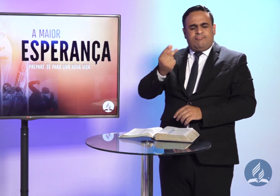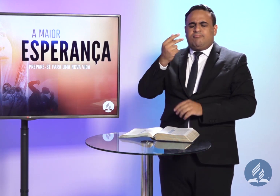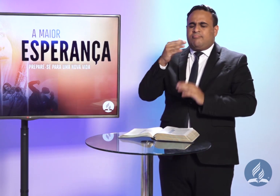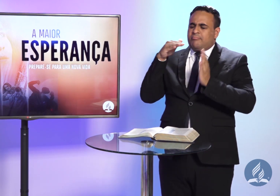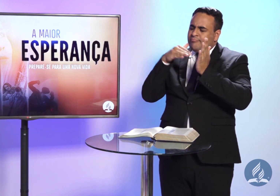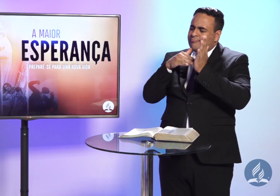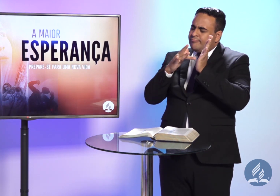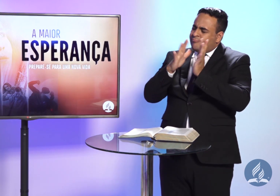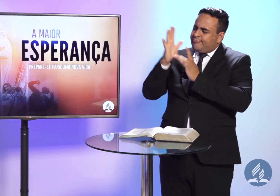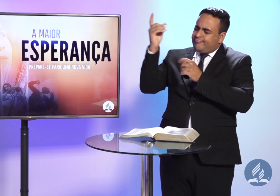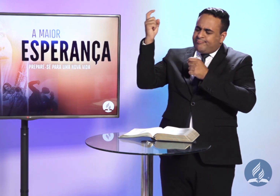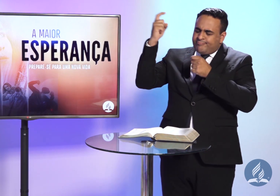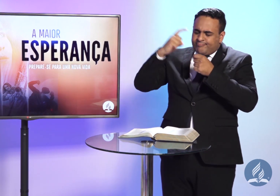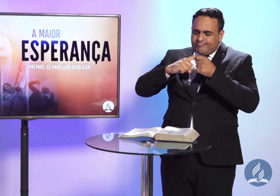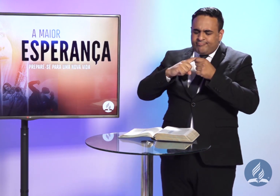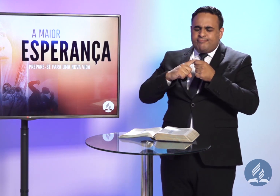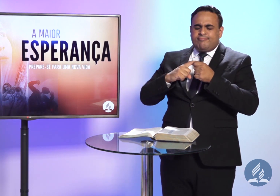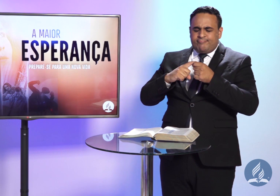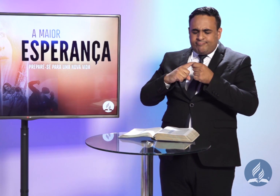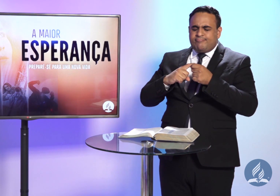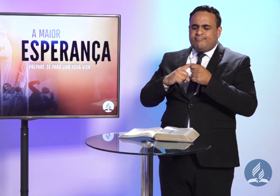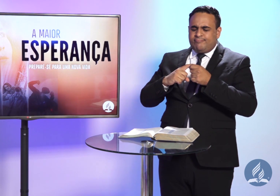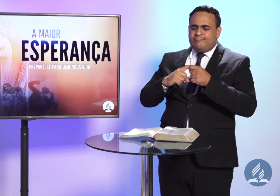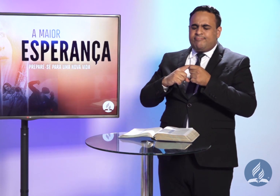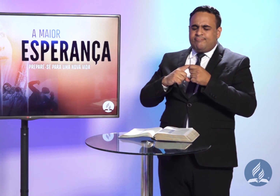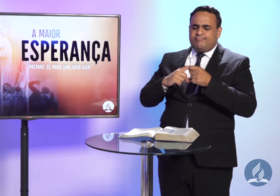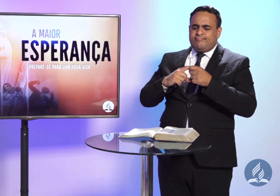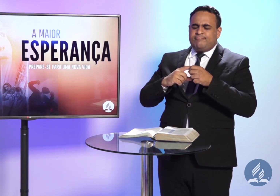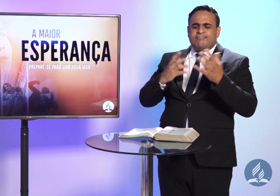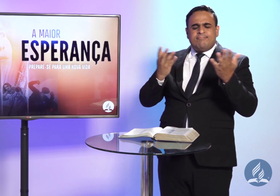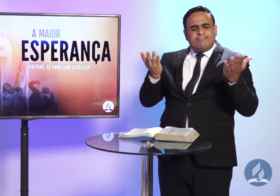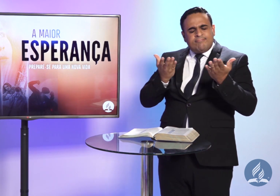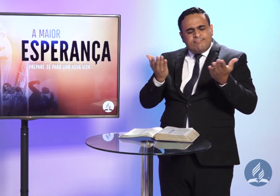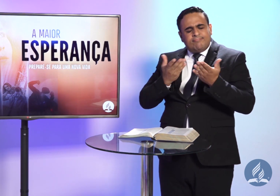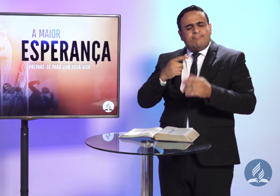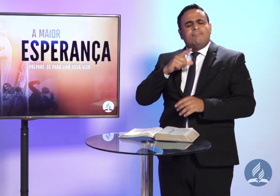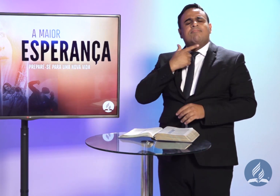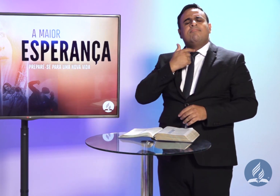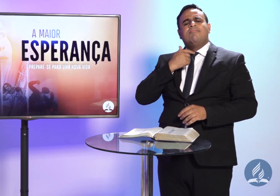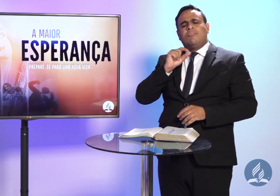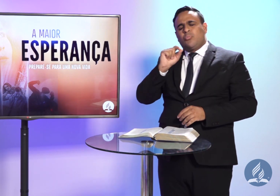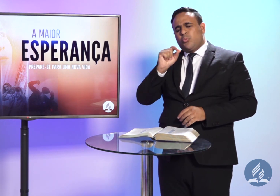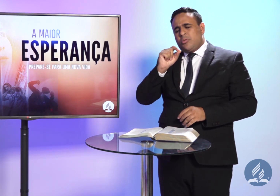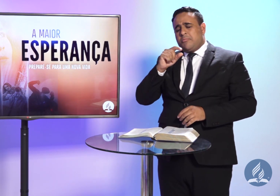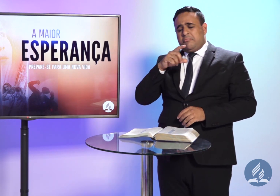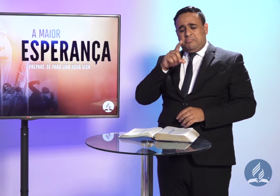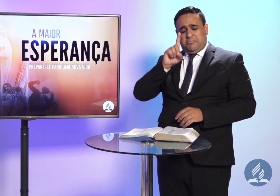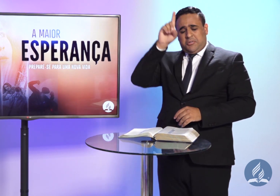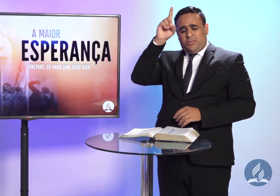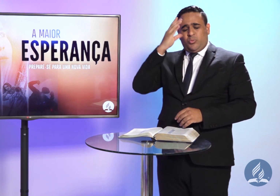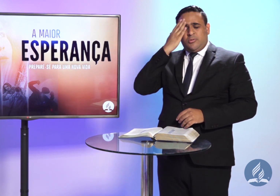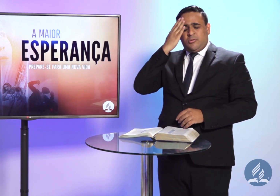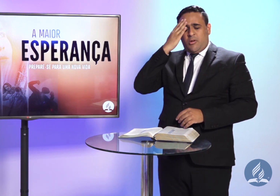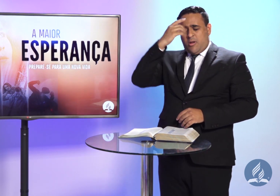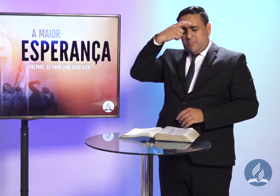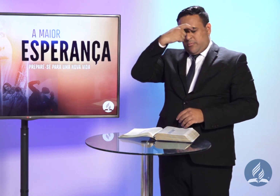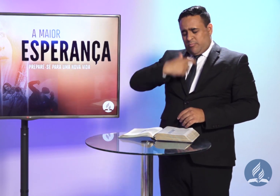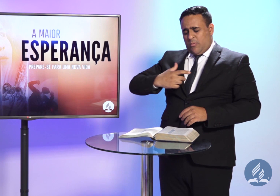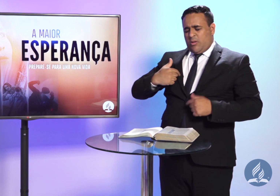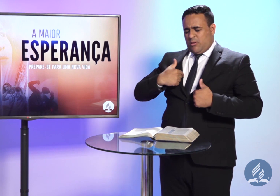no livro de Êxodo, capítulo 20, para que eles possam sentir paz nessa vereda dessa vida e assim estarem preparados para se